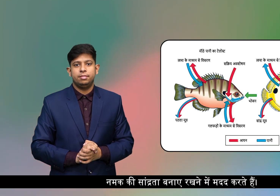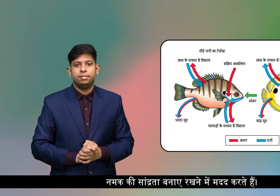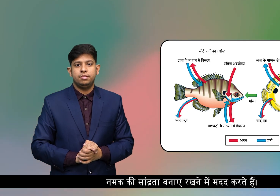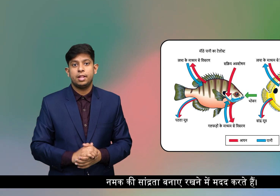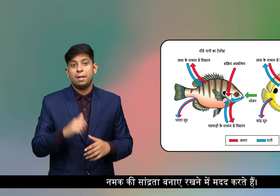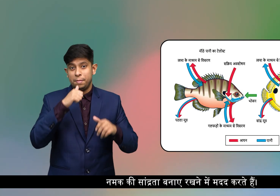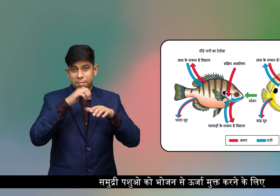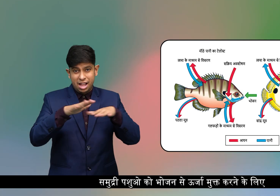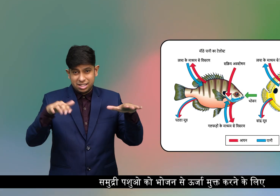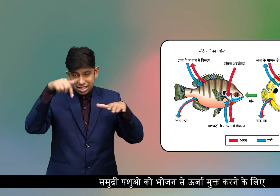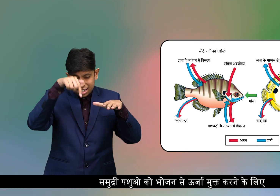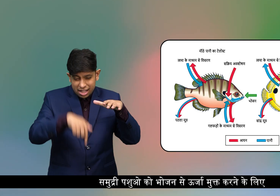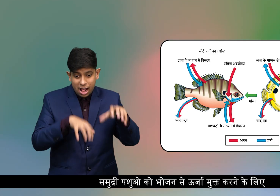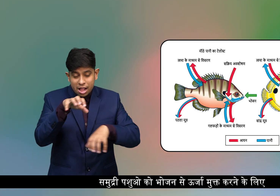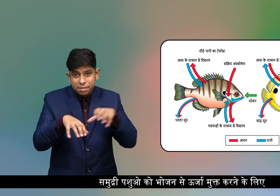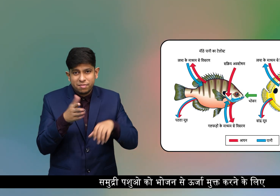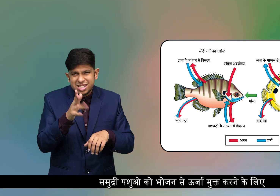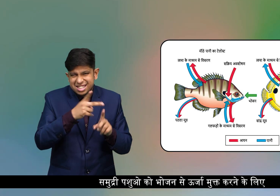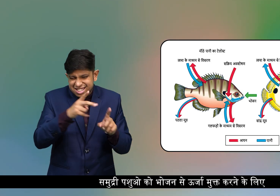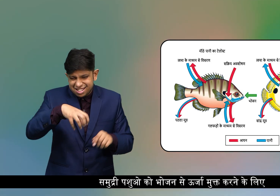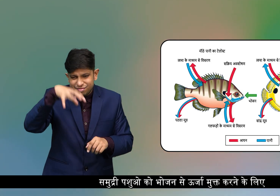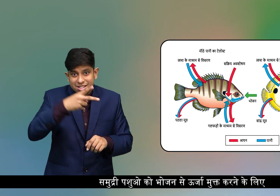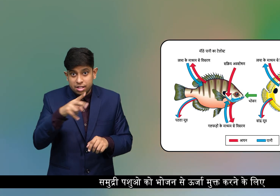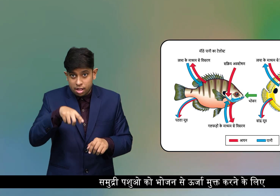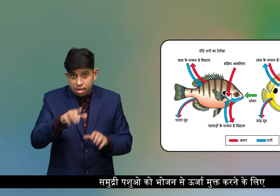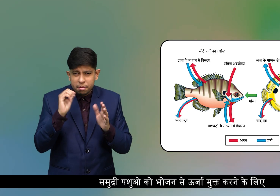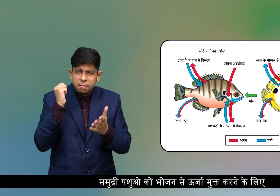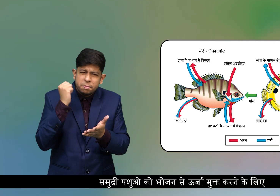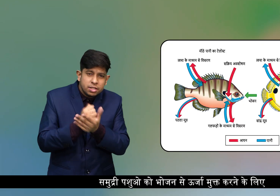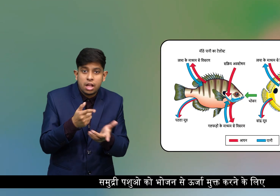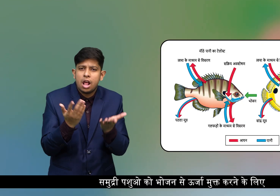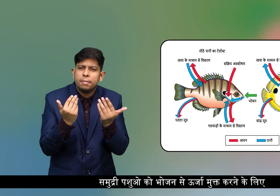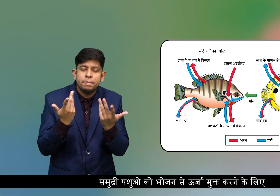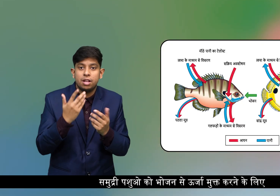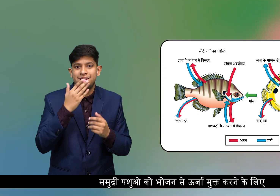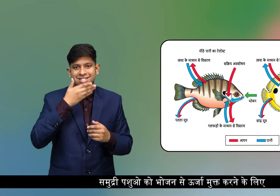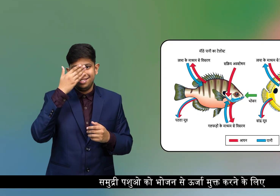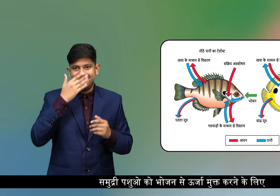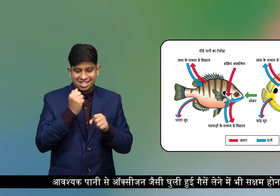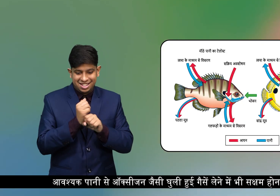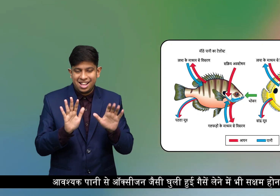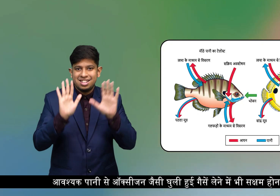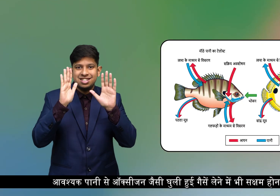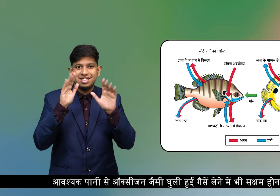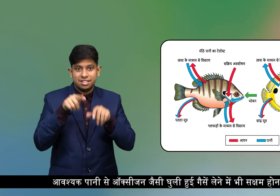हैं। तीसरा, समुद्री पशुओं को भोजन से ऊर्जा मुक्त करने के लिए आवश्यक पानी